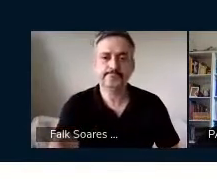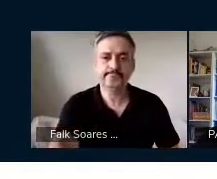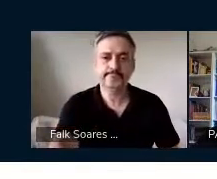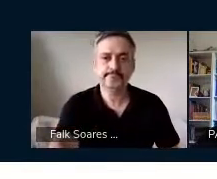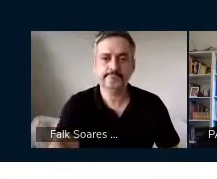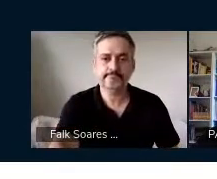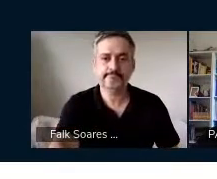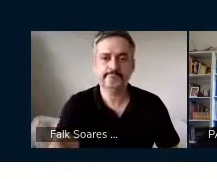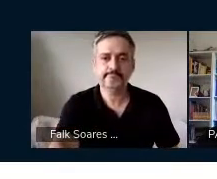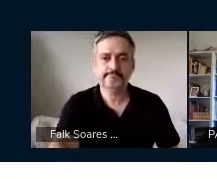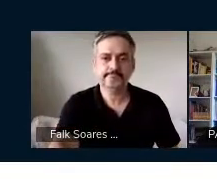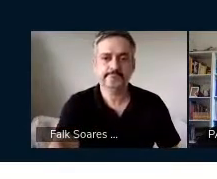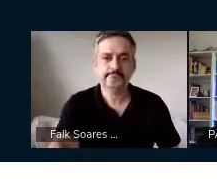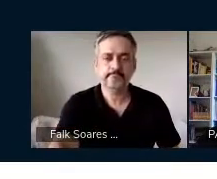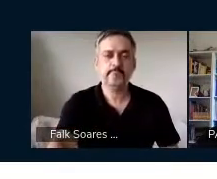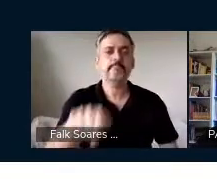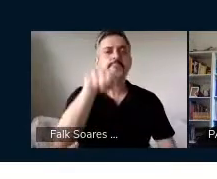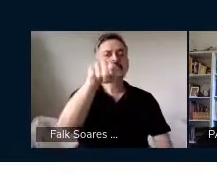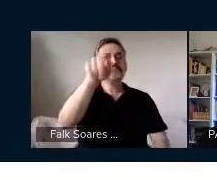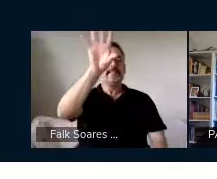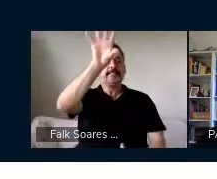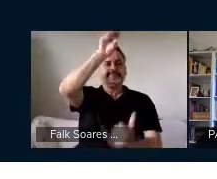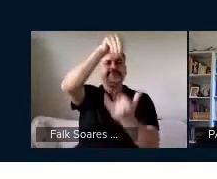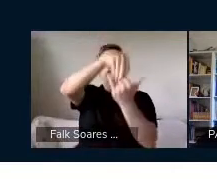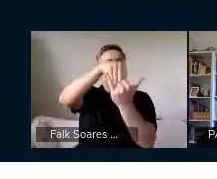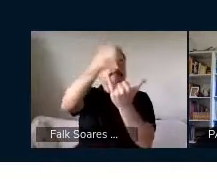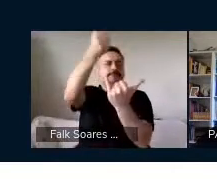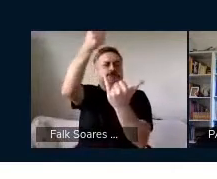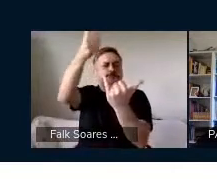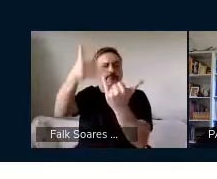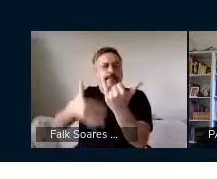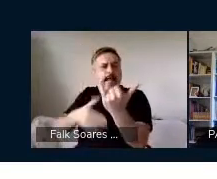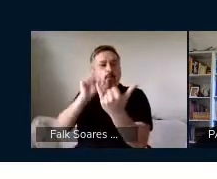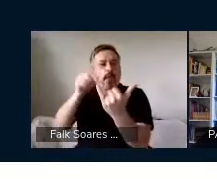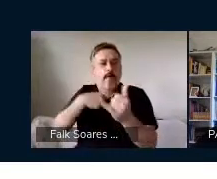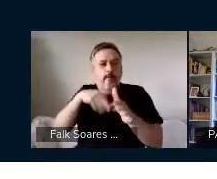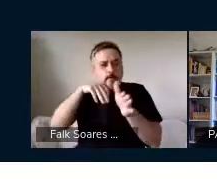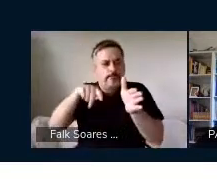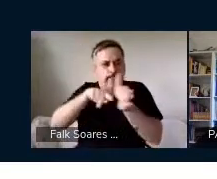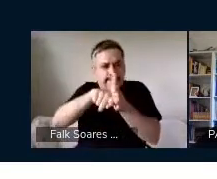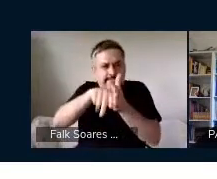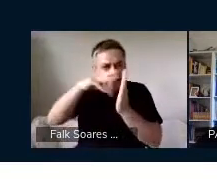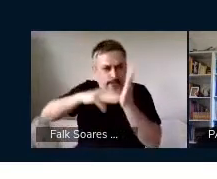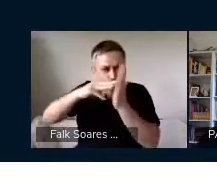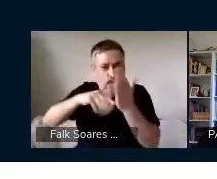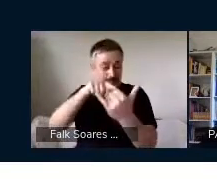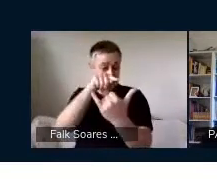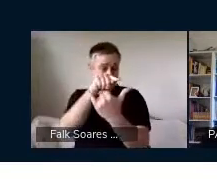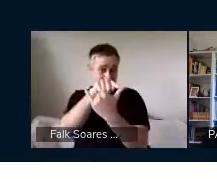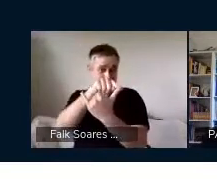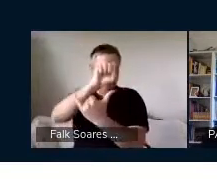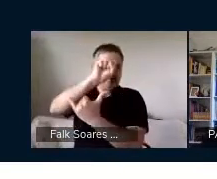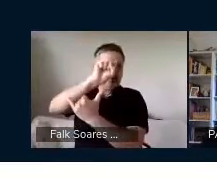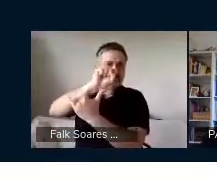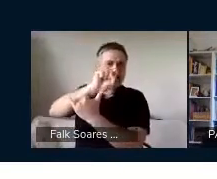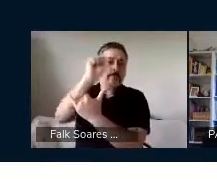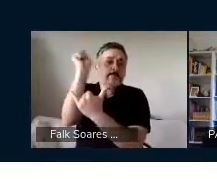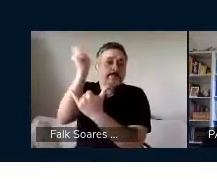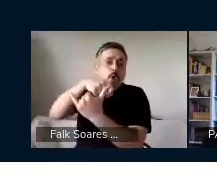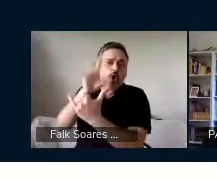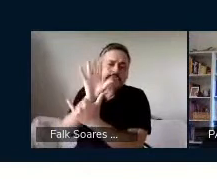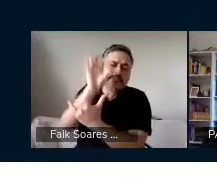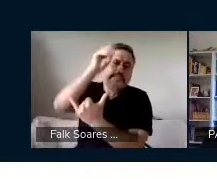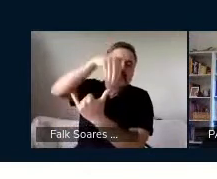visão de quem enuncia a fala, então, a partir da visão de quem fala do surdo. Então, nós temos aqui a